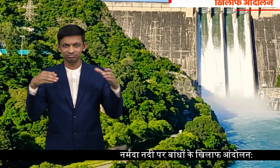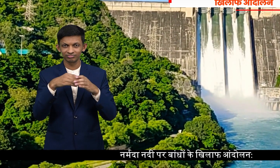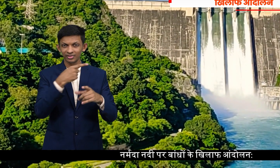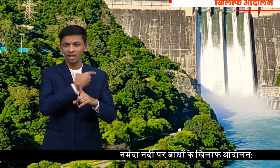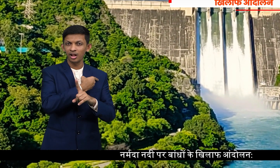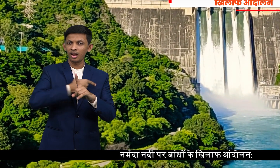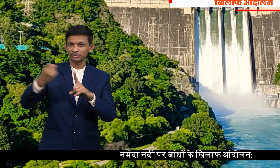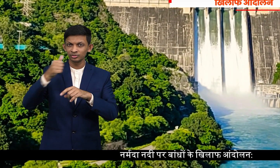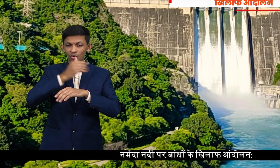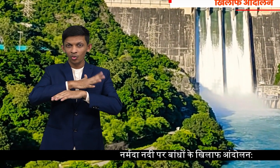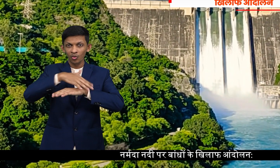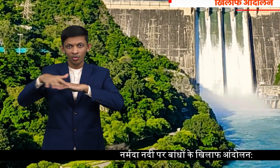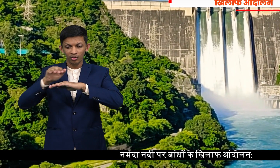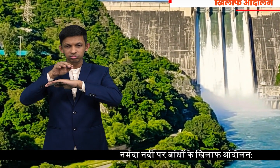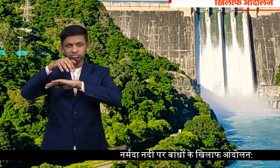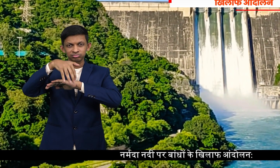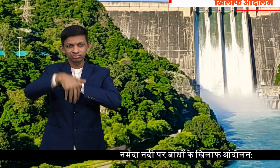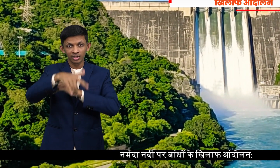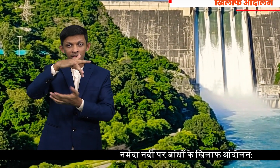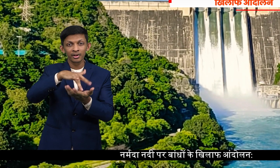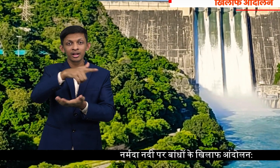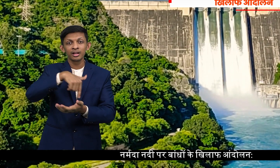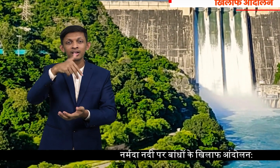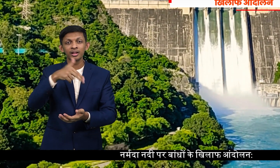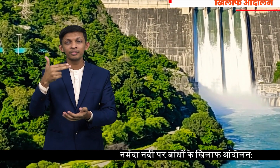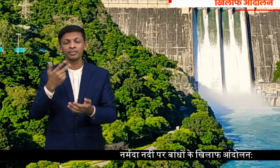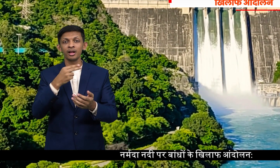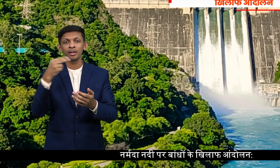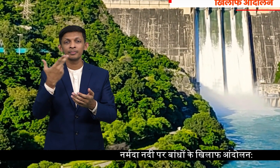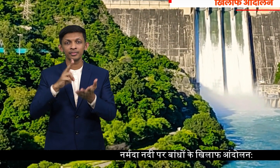नर्मदा नदी पर बांधों के खिलाफ आंदोलन।